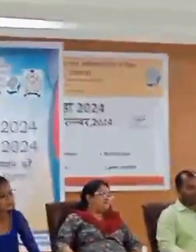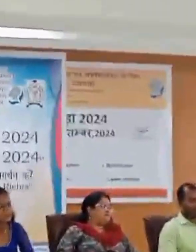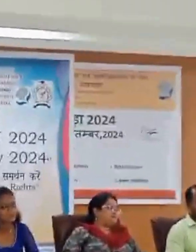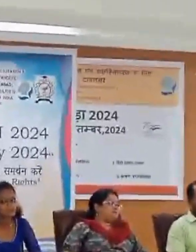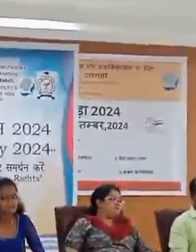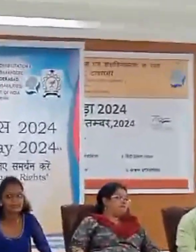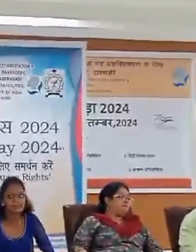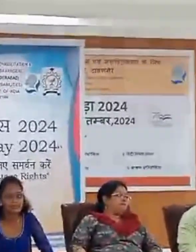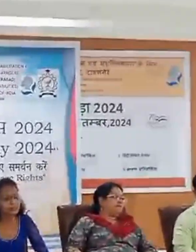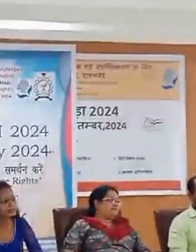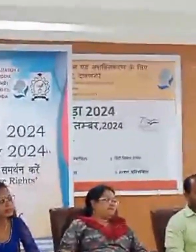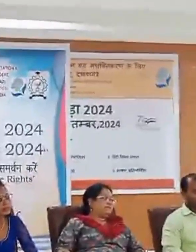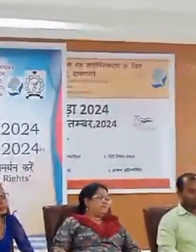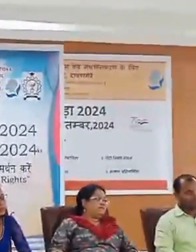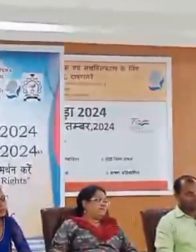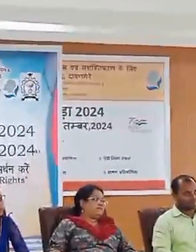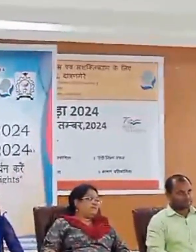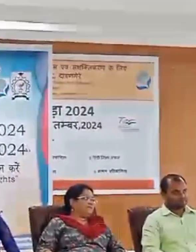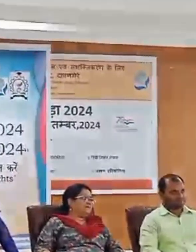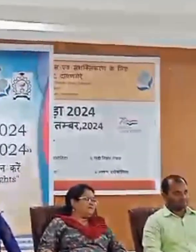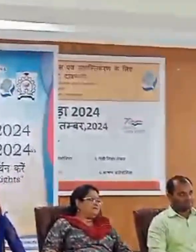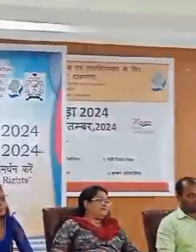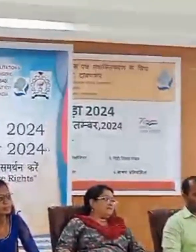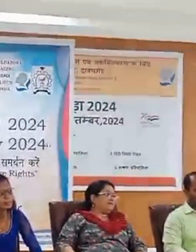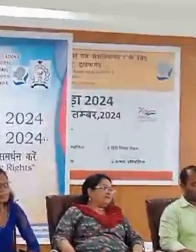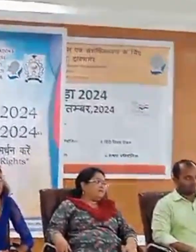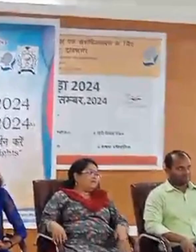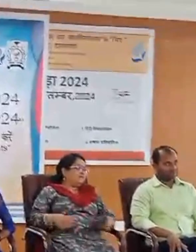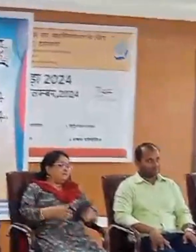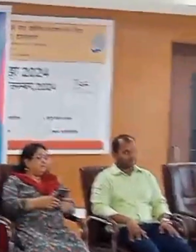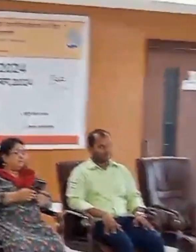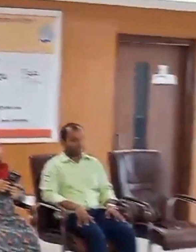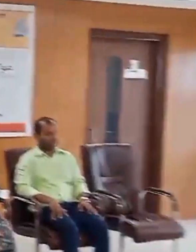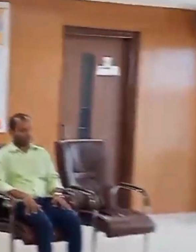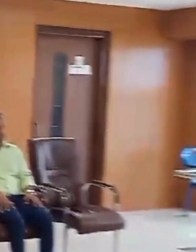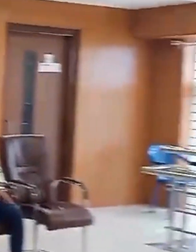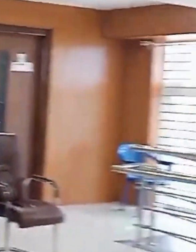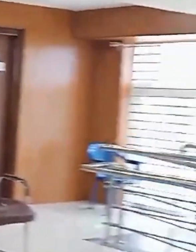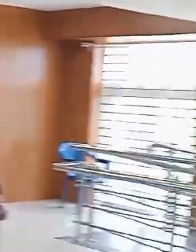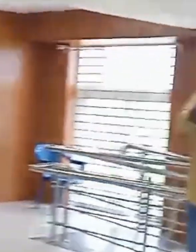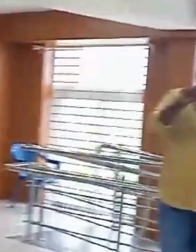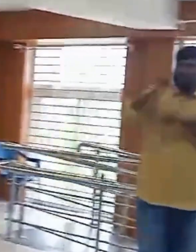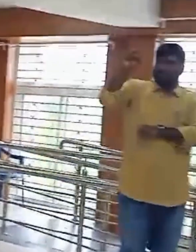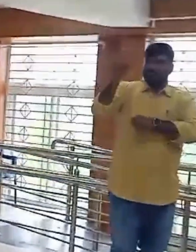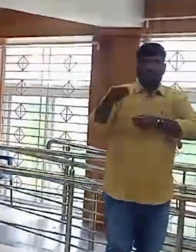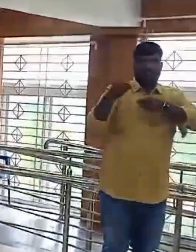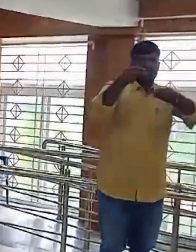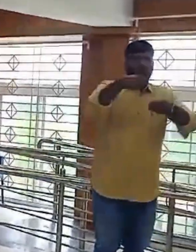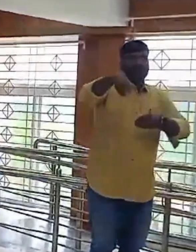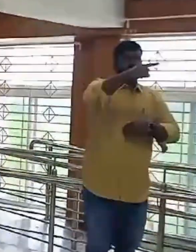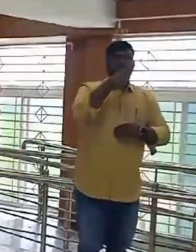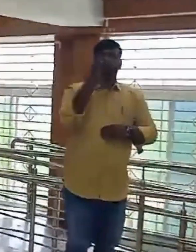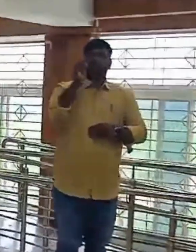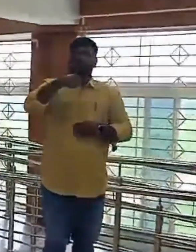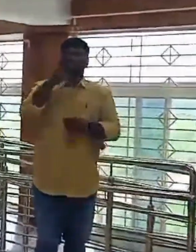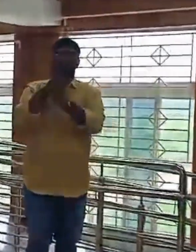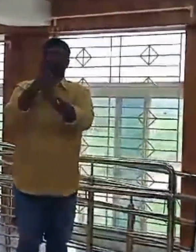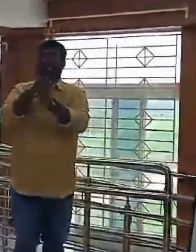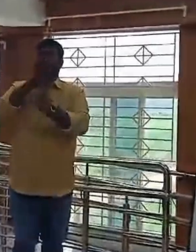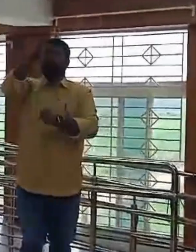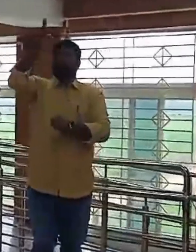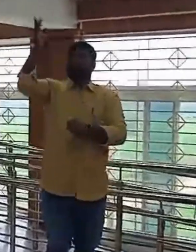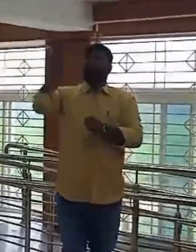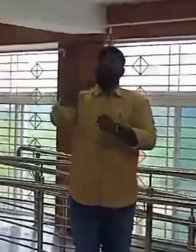ಕಲಿತು, ISL ಇಂಡಿಯನ್ ಸೈನ್ ಲ್ಯಾಂಗ್ವೇಜ್ ಕಲಿತು 4 ಮಂತ್ 6 ಮಂತ್ ಟ್ರೈನಿಂಗ್ ತಗೊಂಡು ಸರ್ಟಿಫಿಕೇಟ್ ತಗೊಂಡು